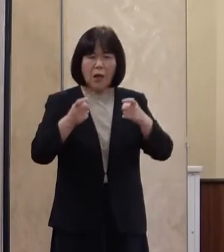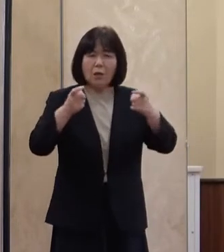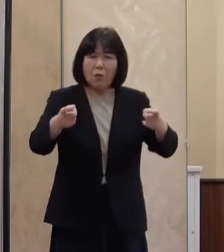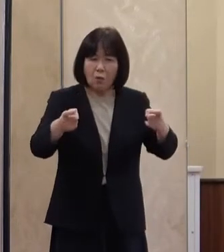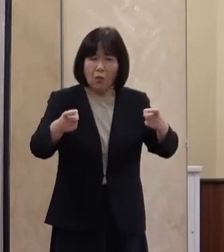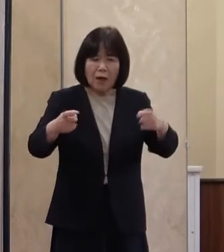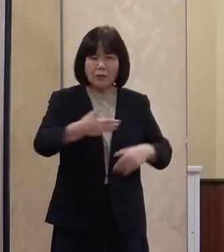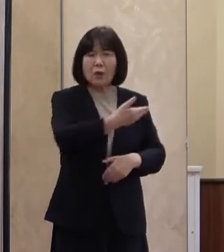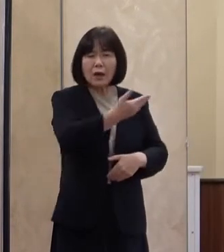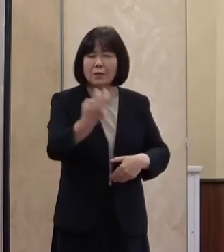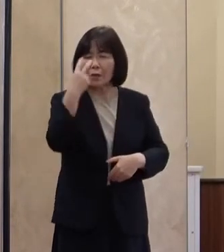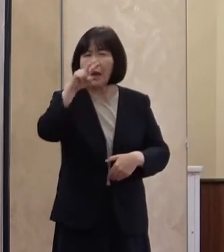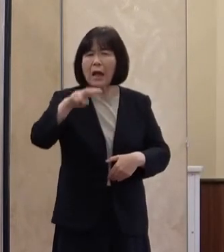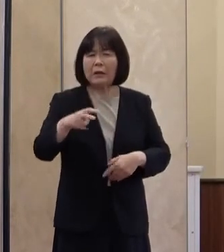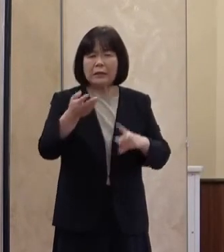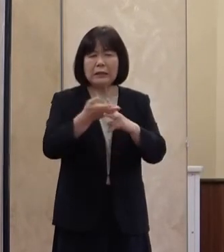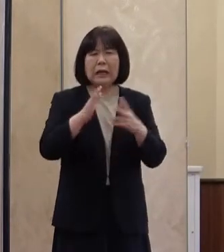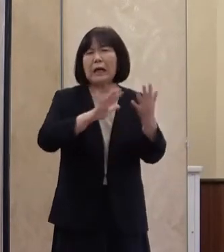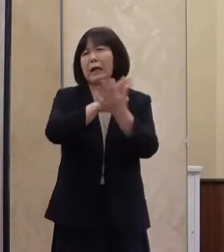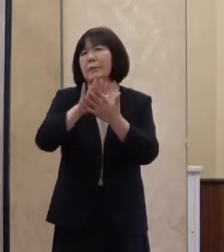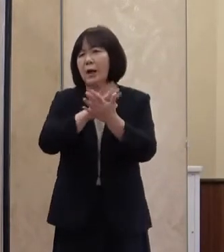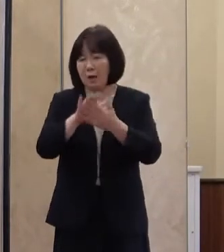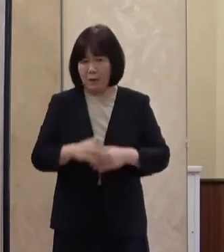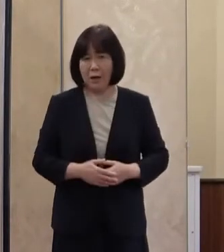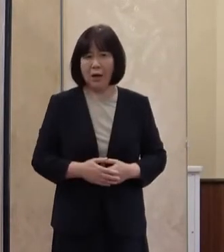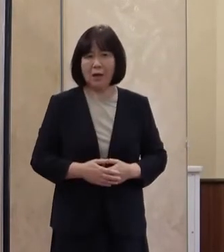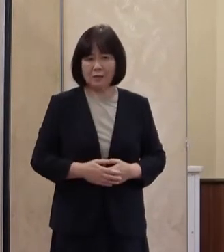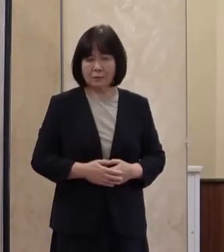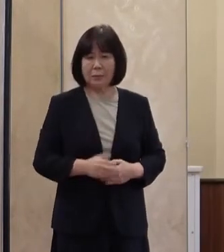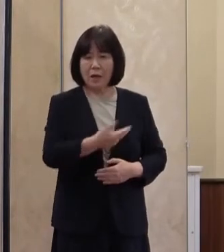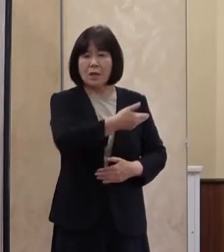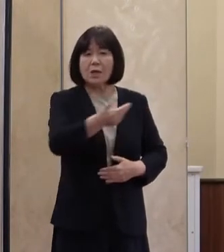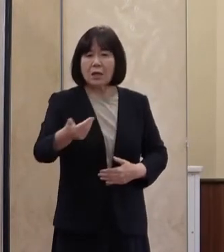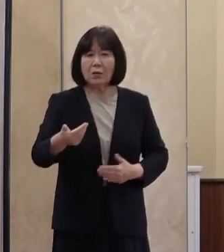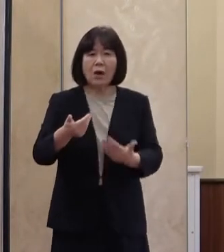管理がバラバラでしたから、防潮堤の耐震